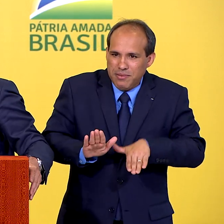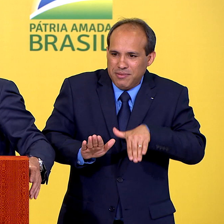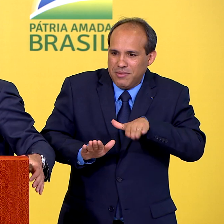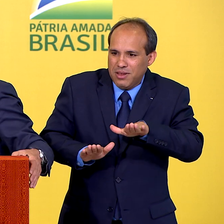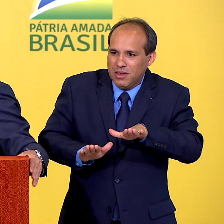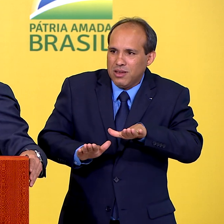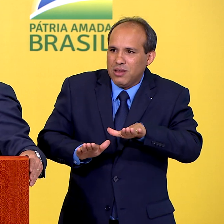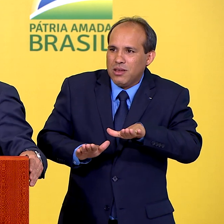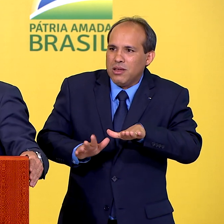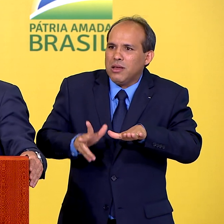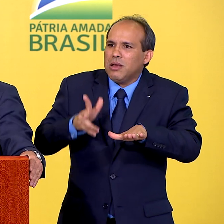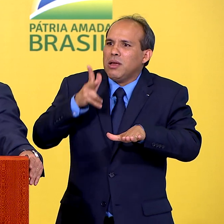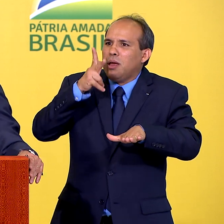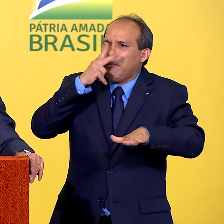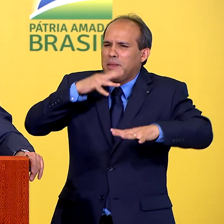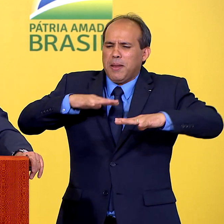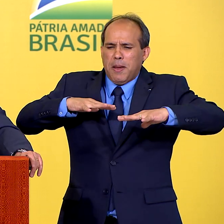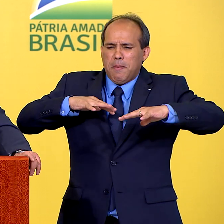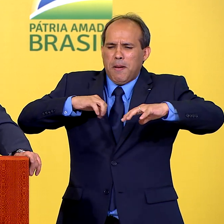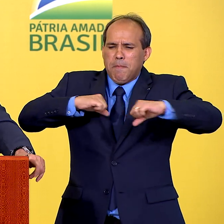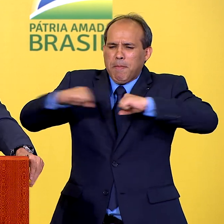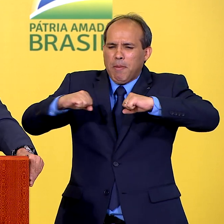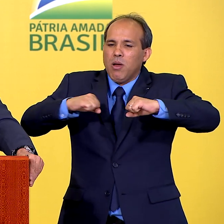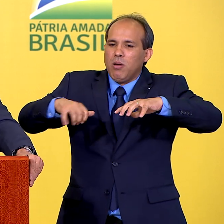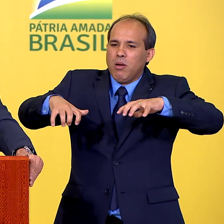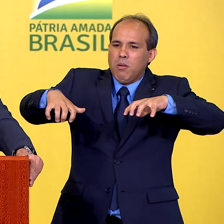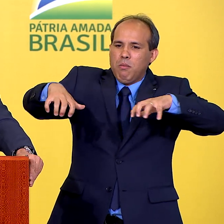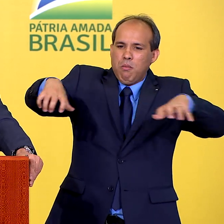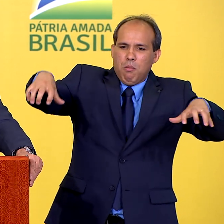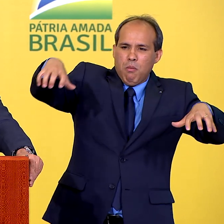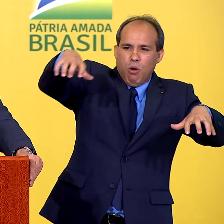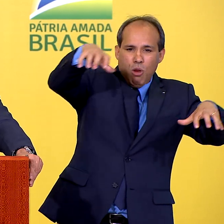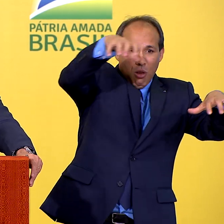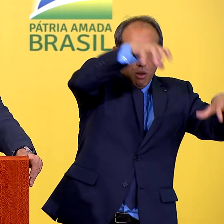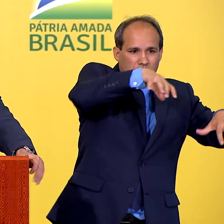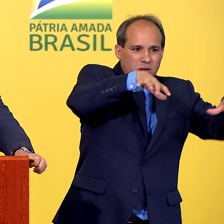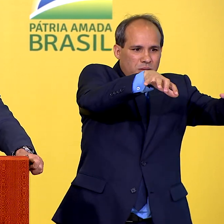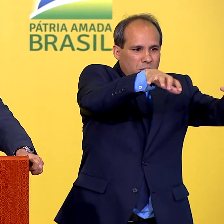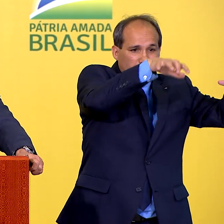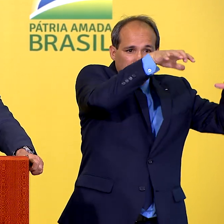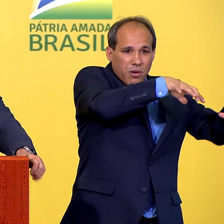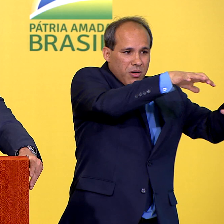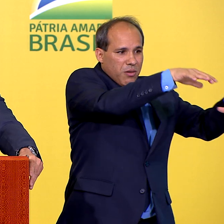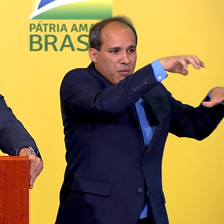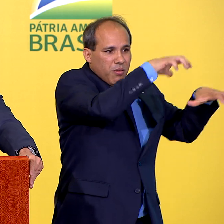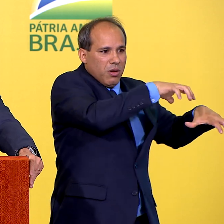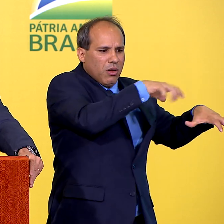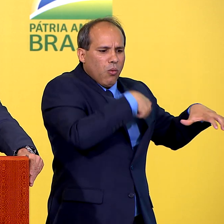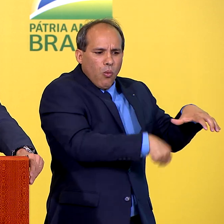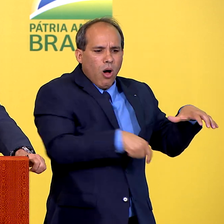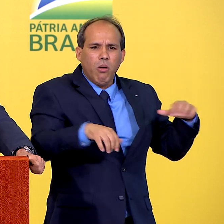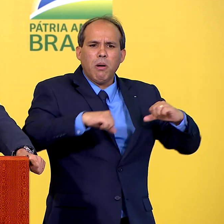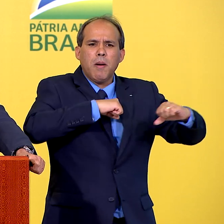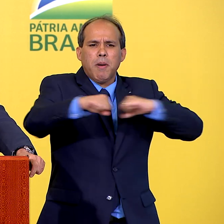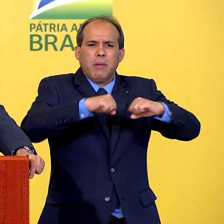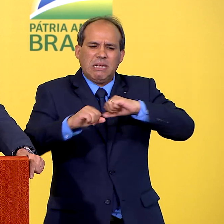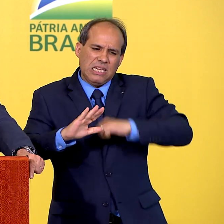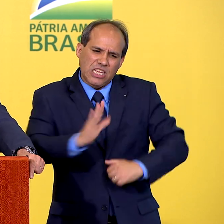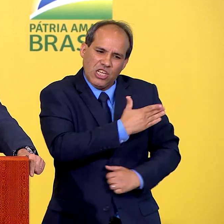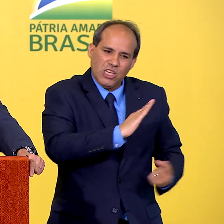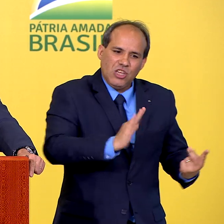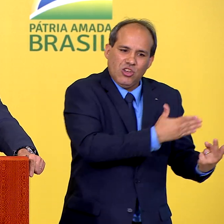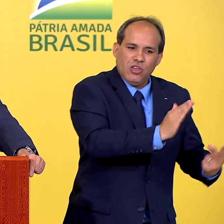quase mover montanhas, ministro Milton. Cada passo é feito com grande esforço,